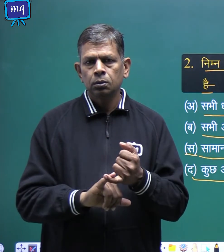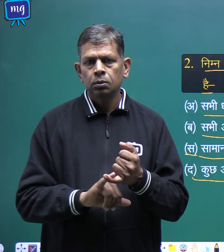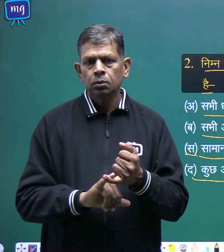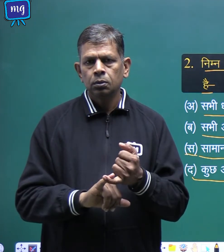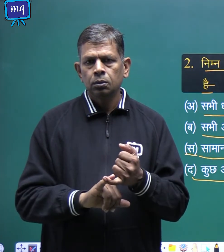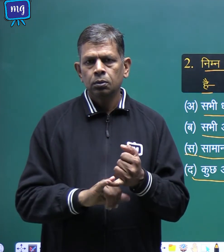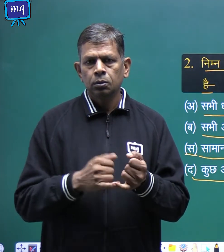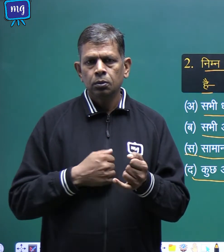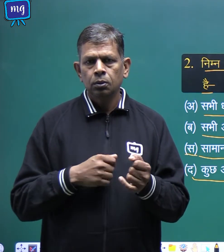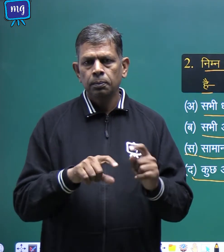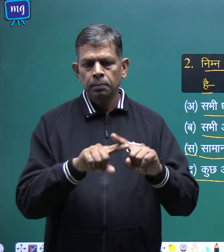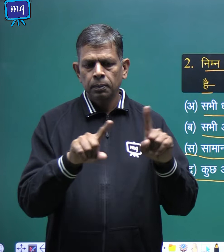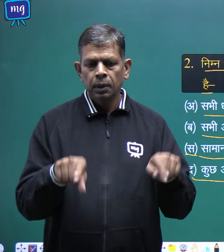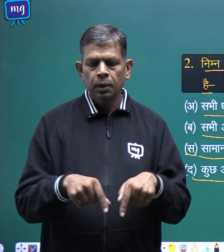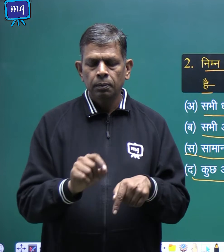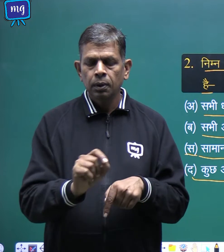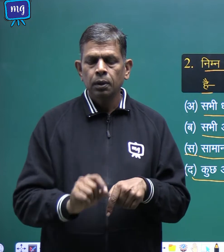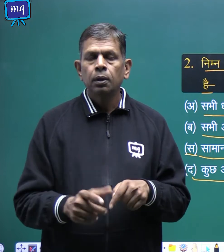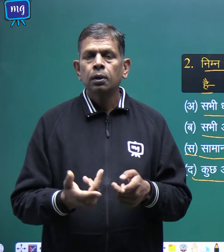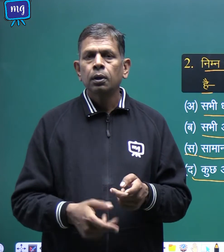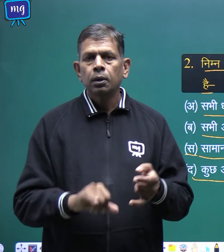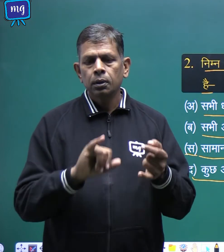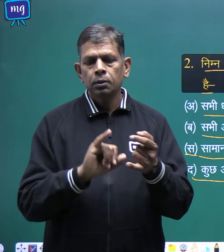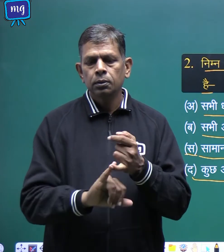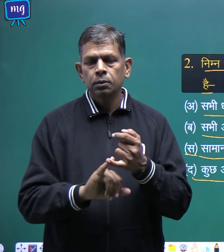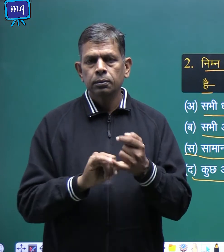तो हम ब्रैकेट में लिखेंगे स।